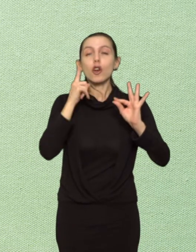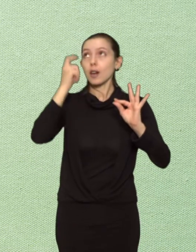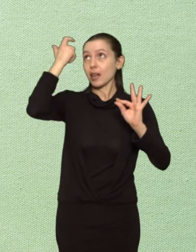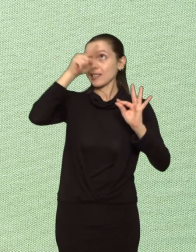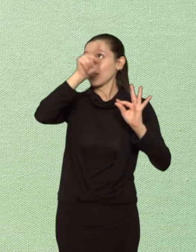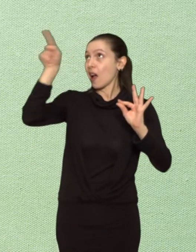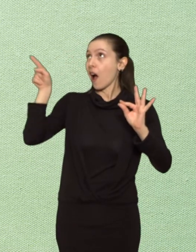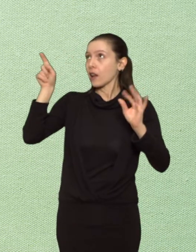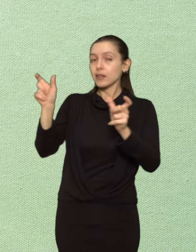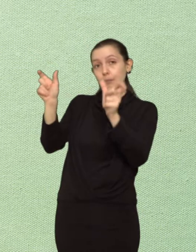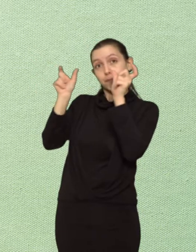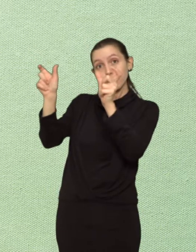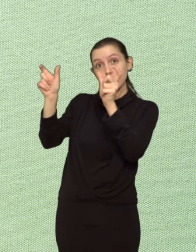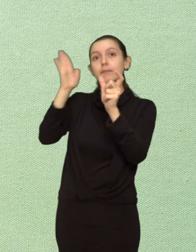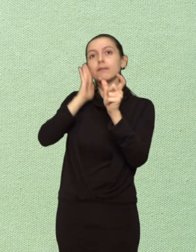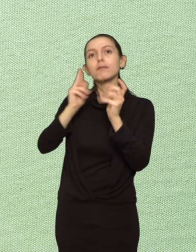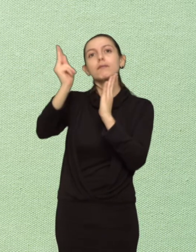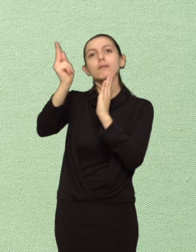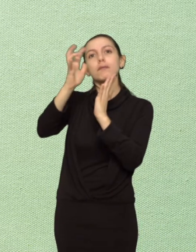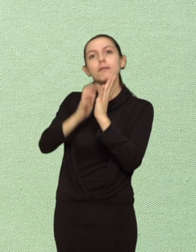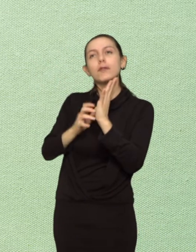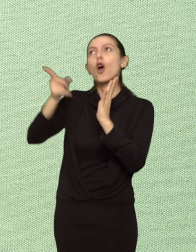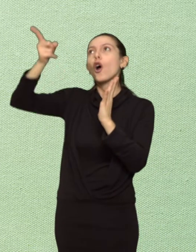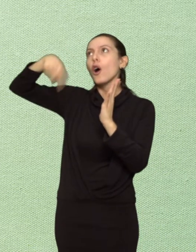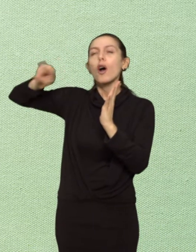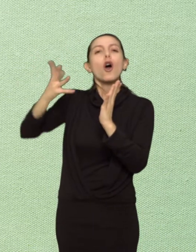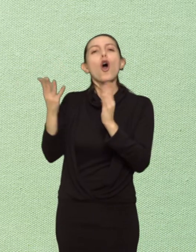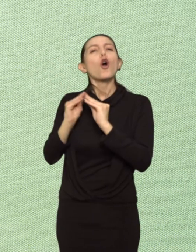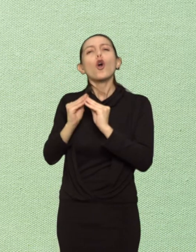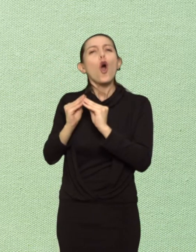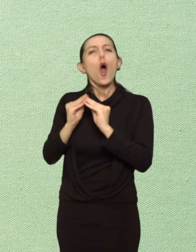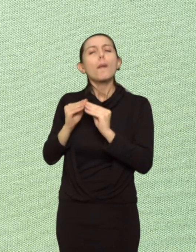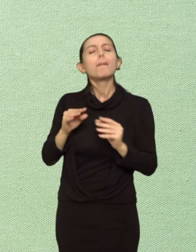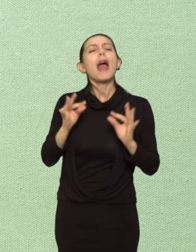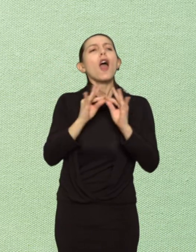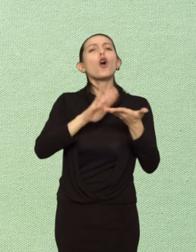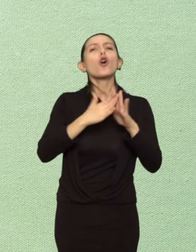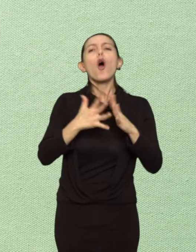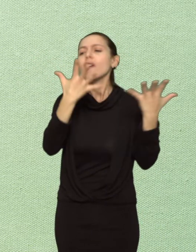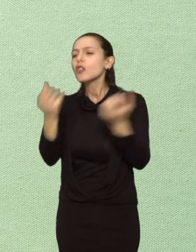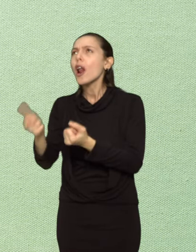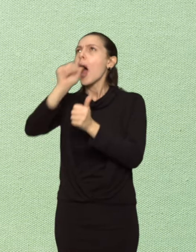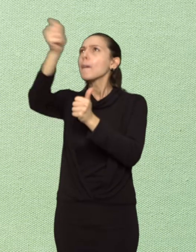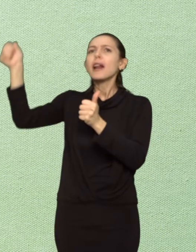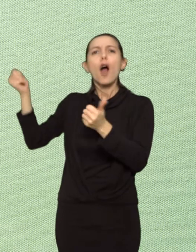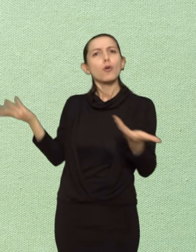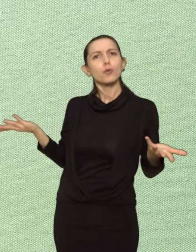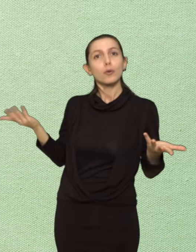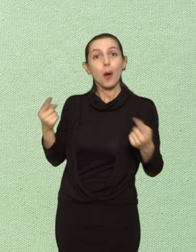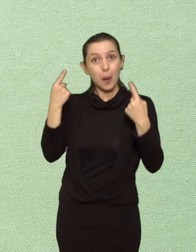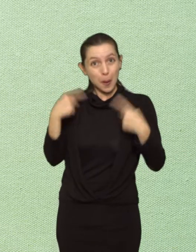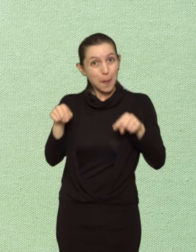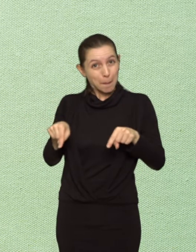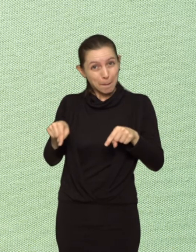stati a rendicontare come applicare la convenzione in quel paese. Questo ha prodotto in varie